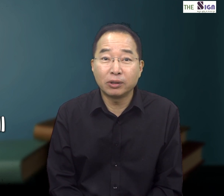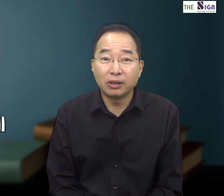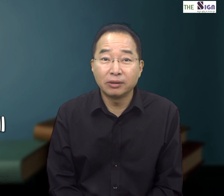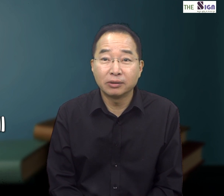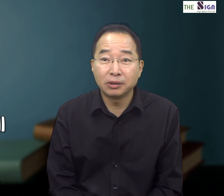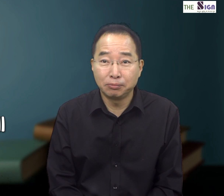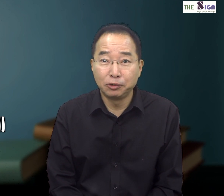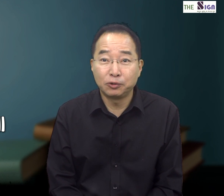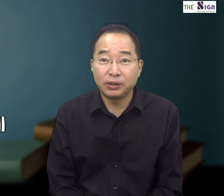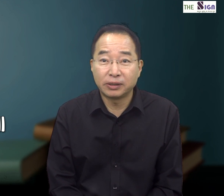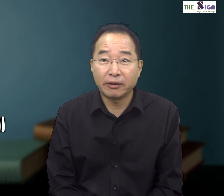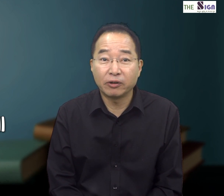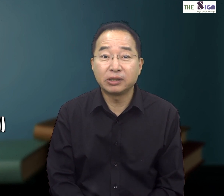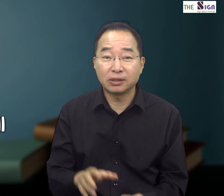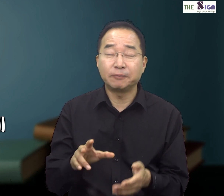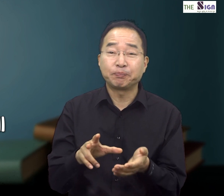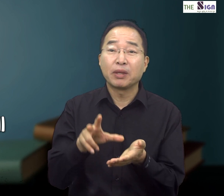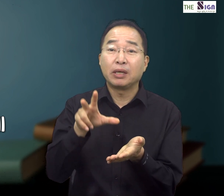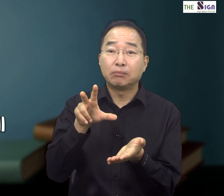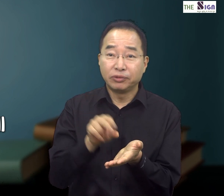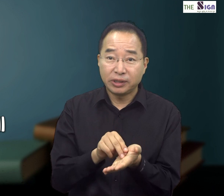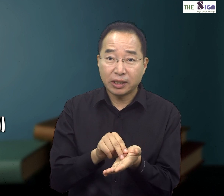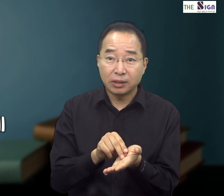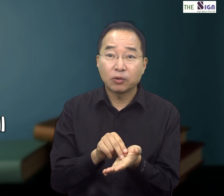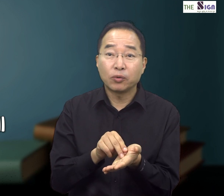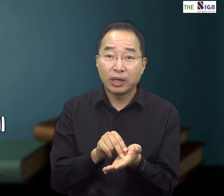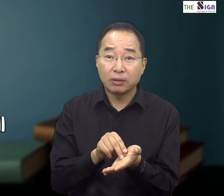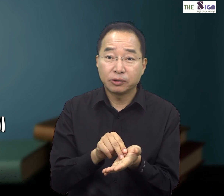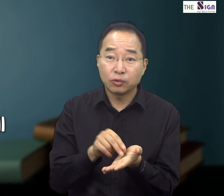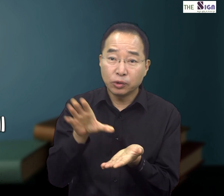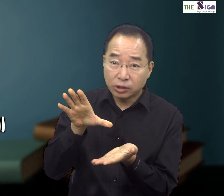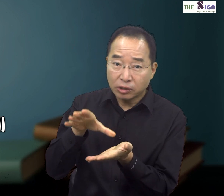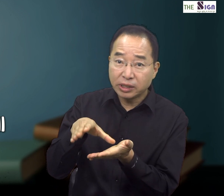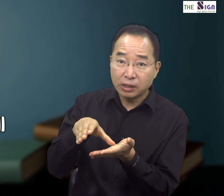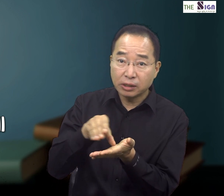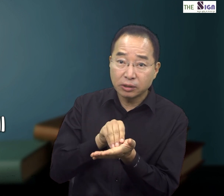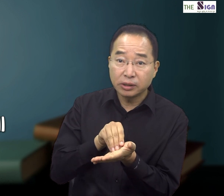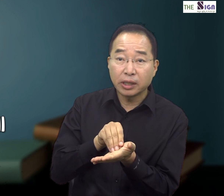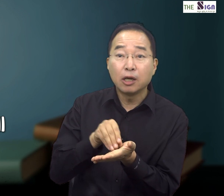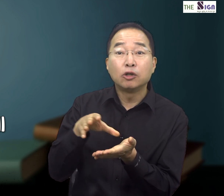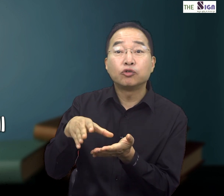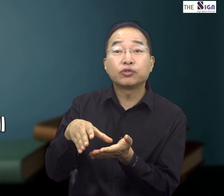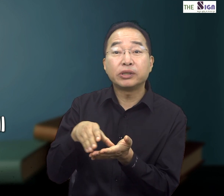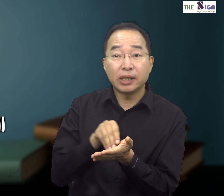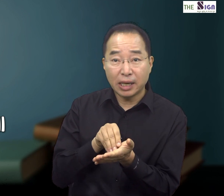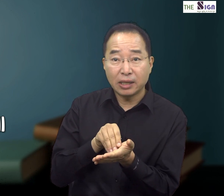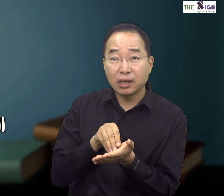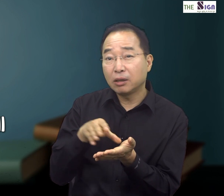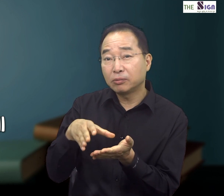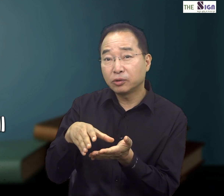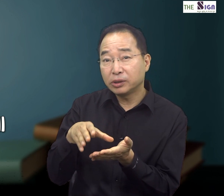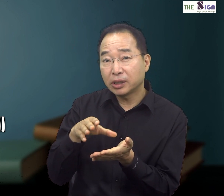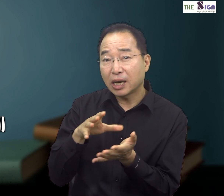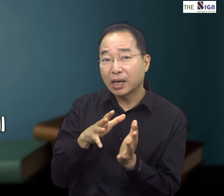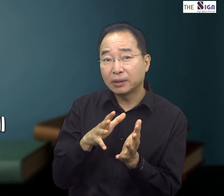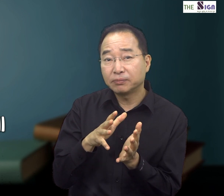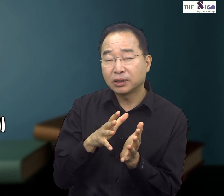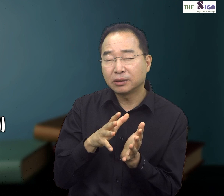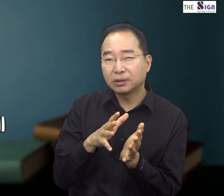표현을 쓰는 분들도 있대요. 어쨌든 이 문제를 그런 개념 쓰고 이 전체를 해서 이제 숙제라는 개념으로 이제 약간